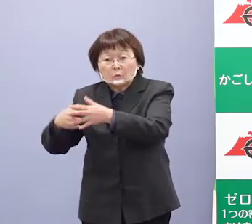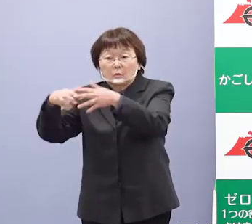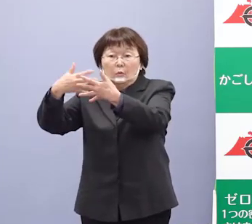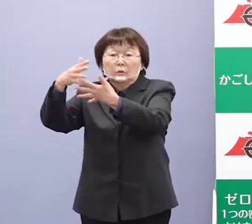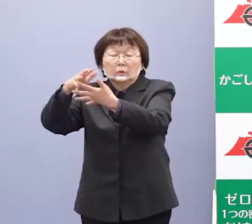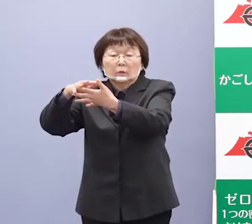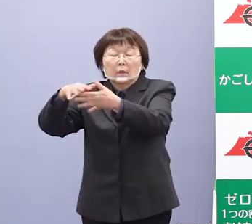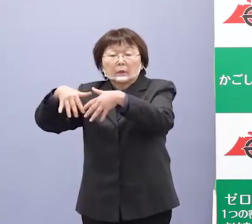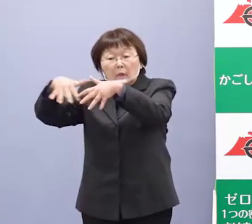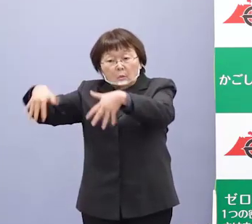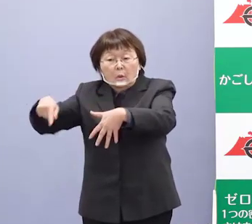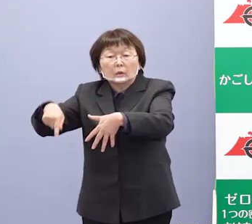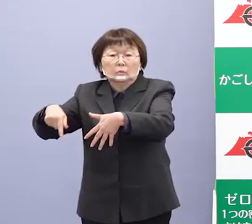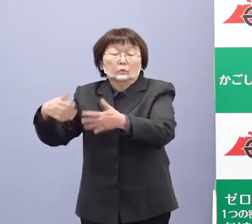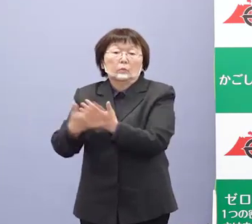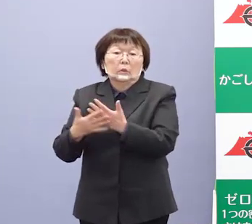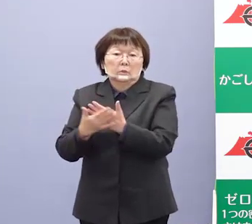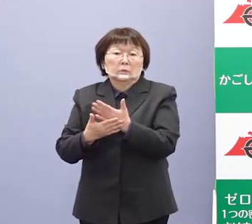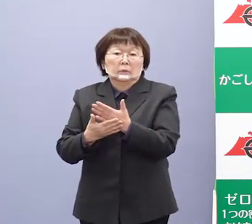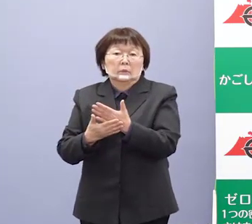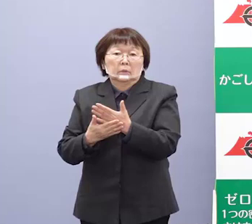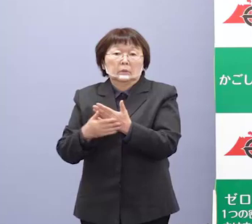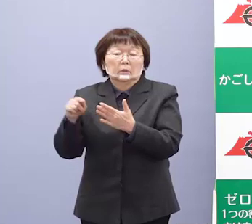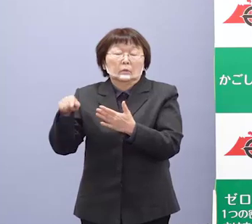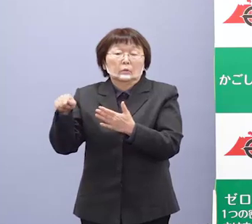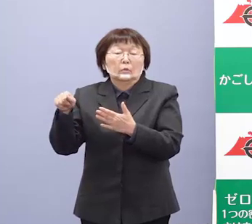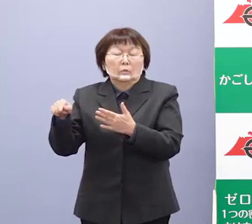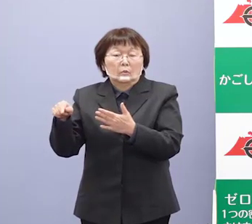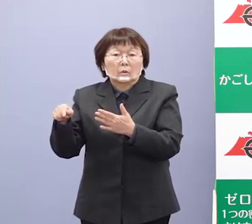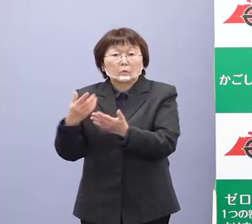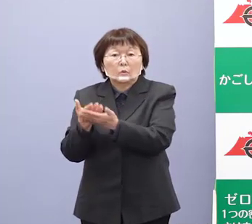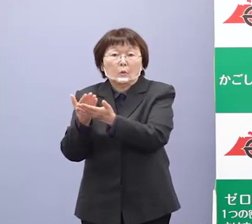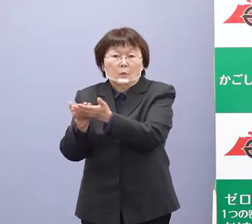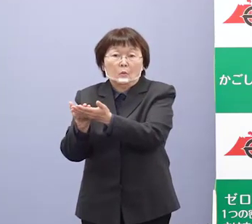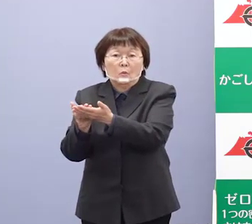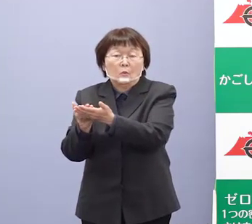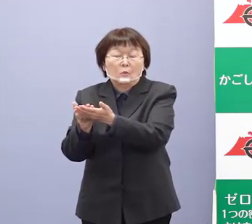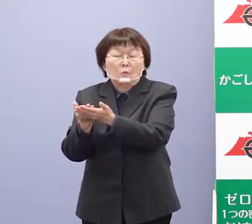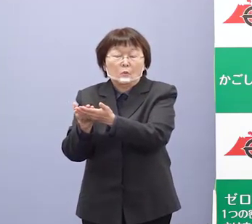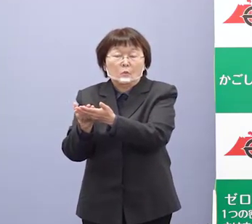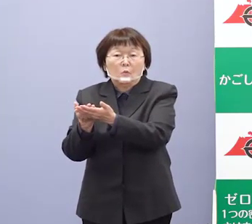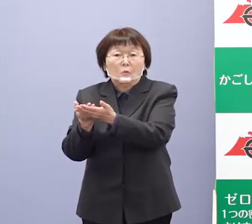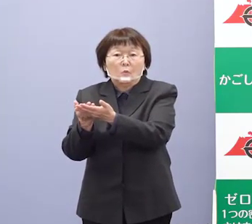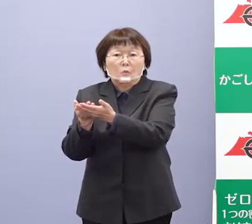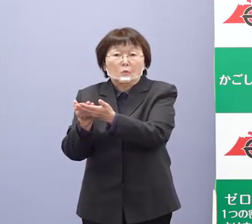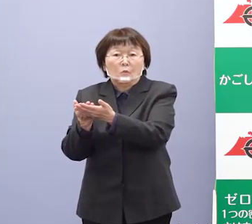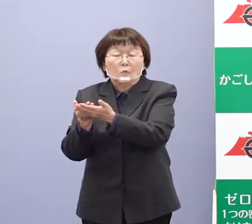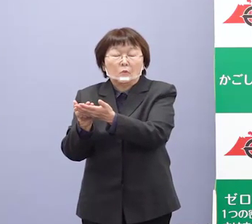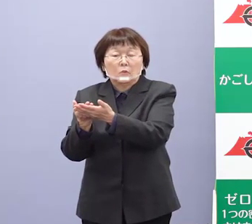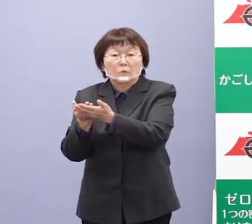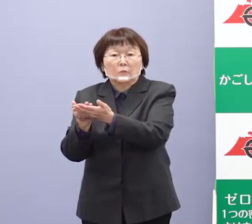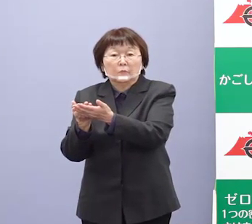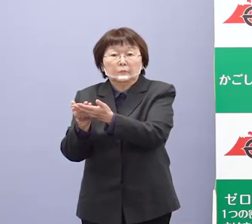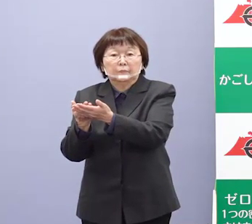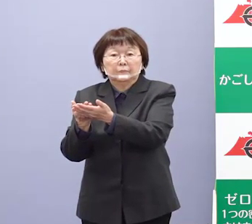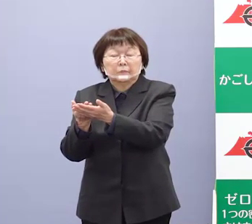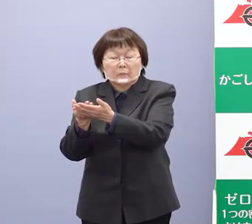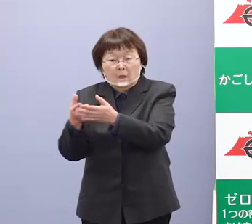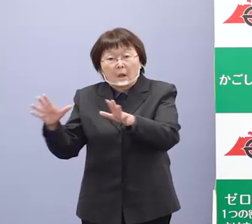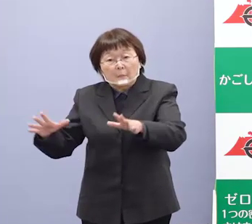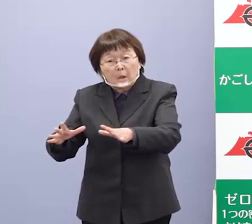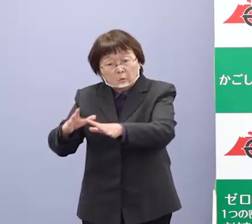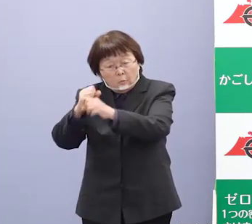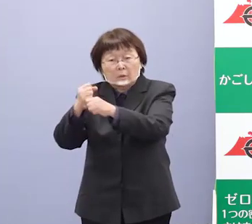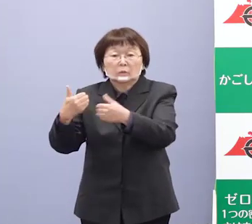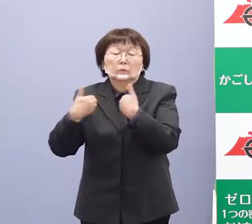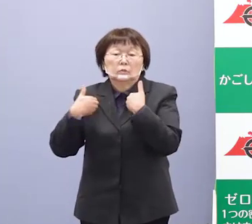望も重要でありますことから、でこのネットワークで要望するということは、このネットワークでの、総意を取りまとめる必要があり